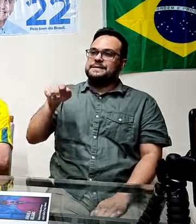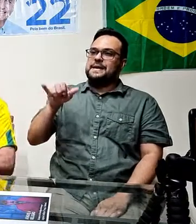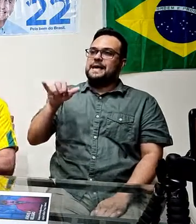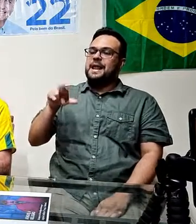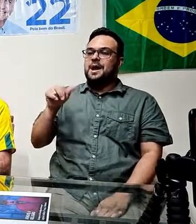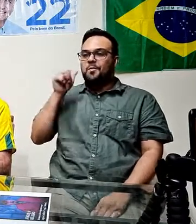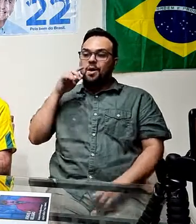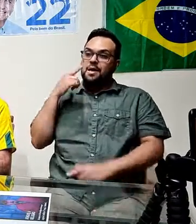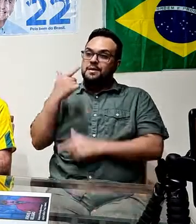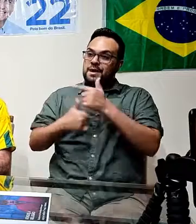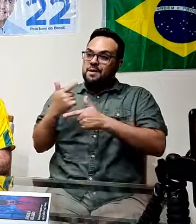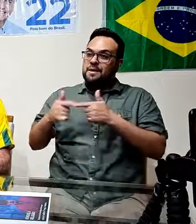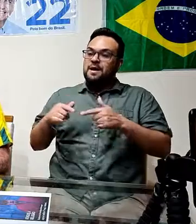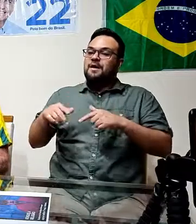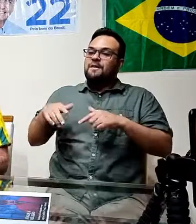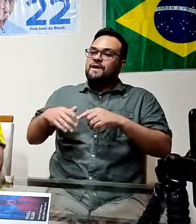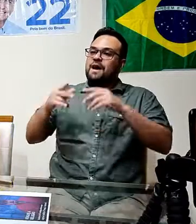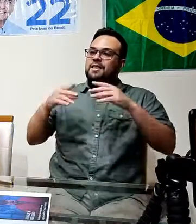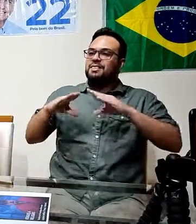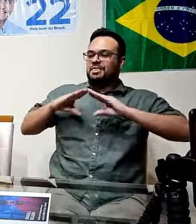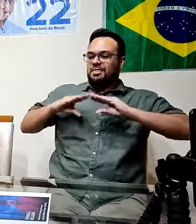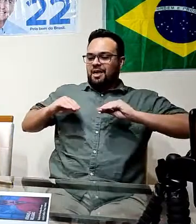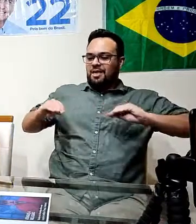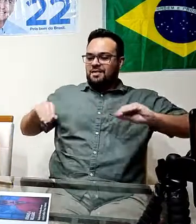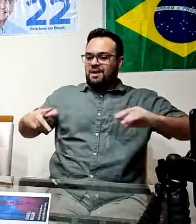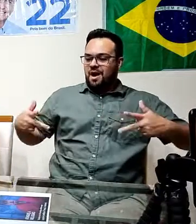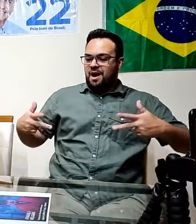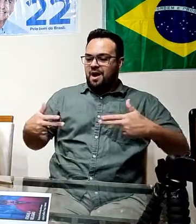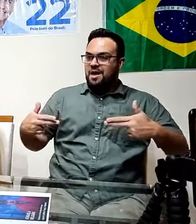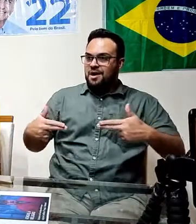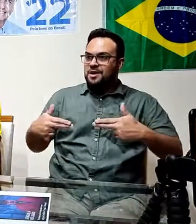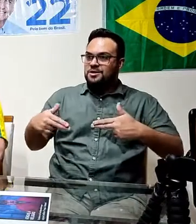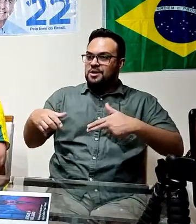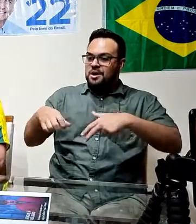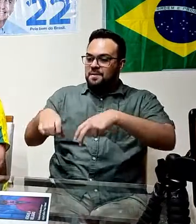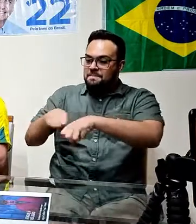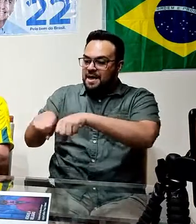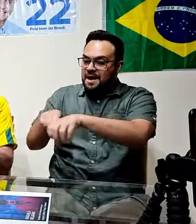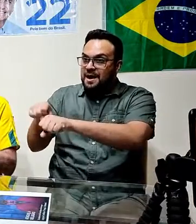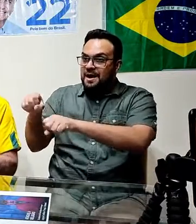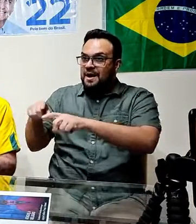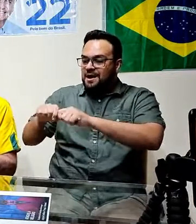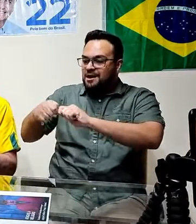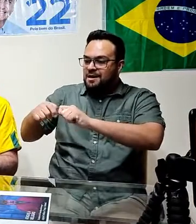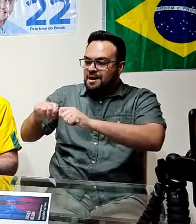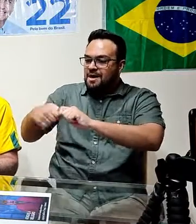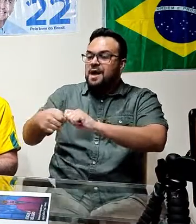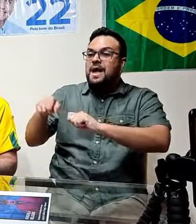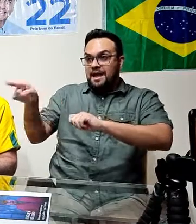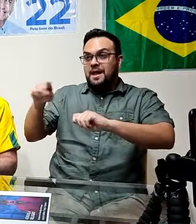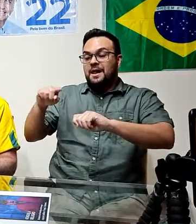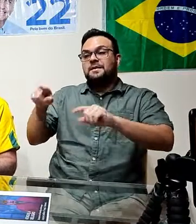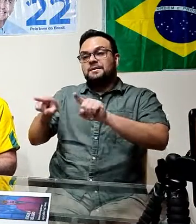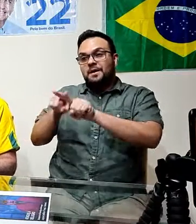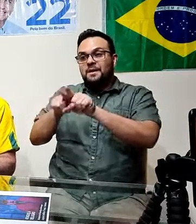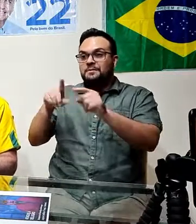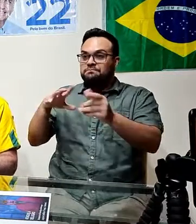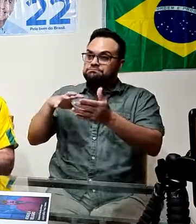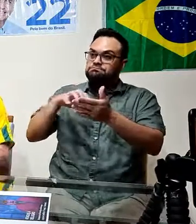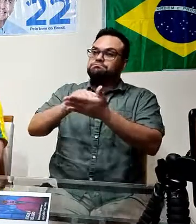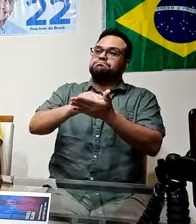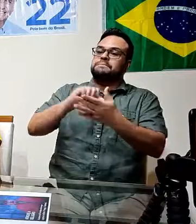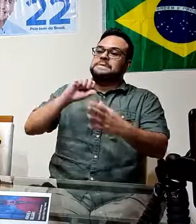aquelas que vão no mangue pegar caranguejo. Então as marisqueiras entraram no seguro defeso